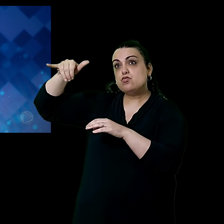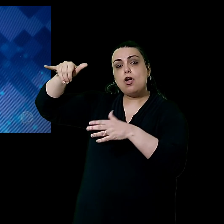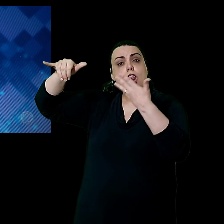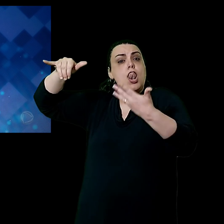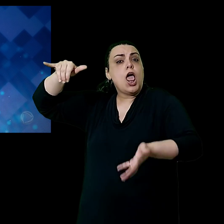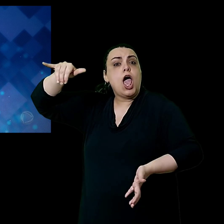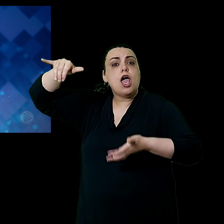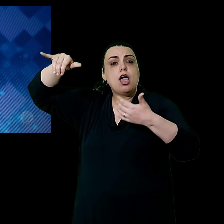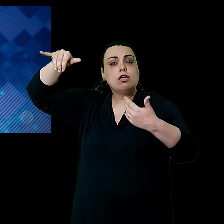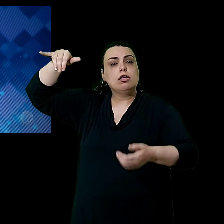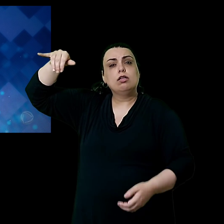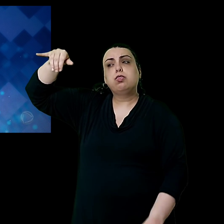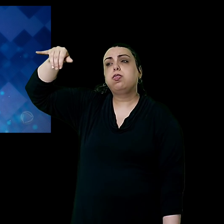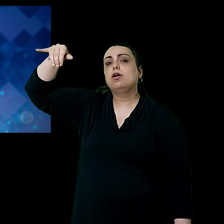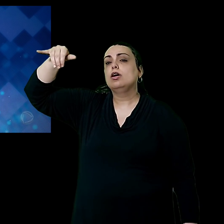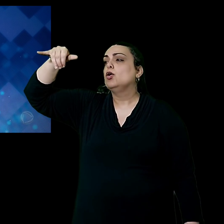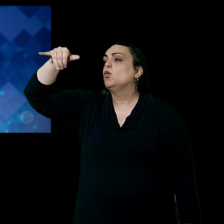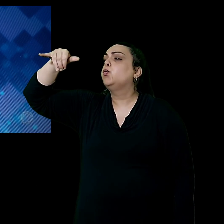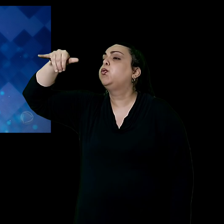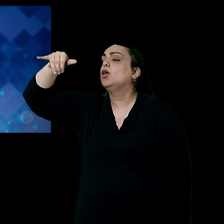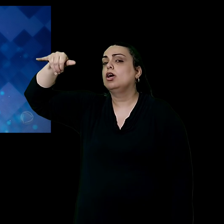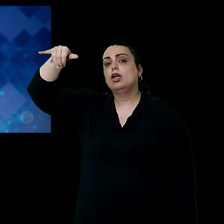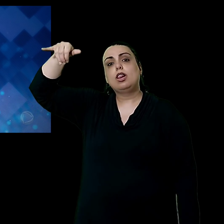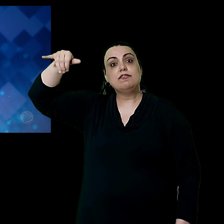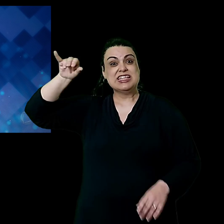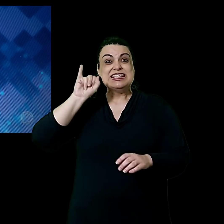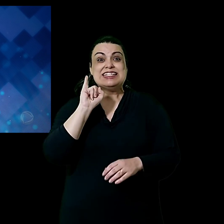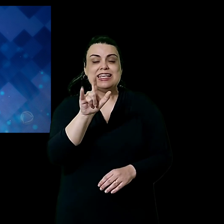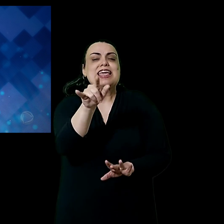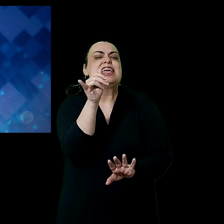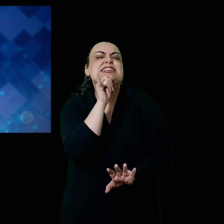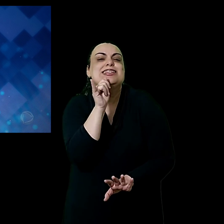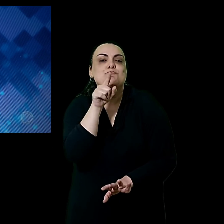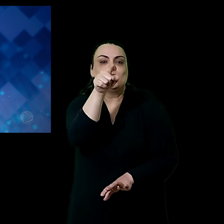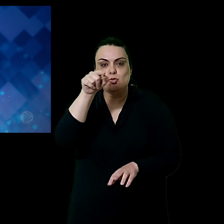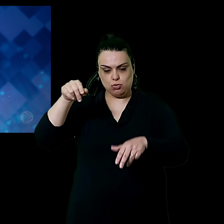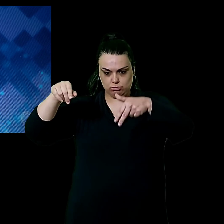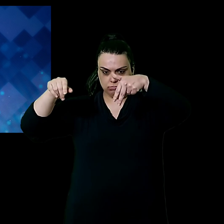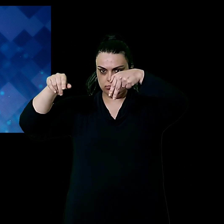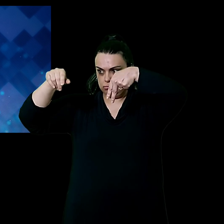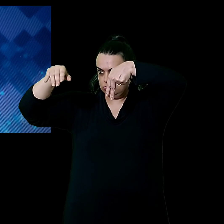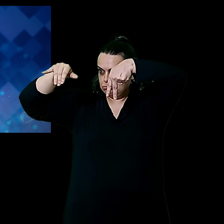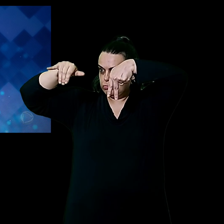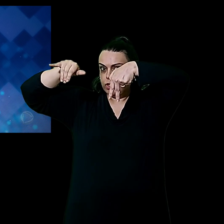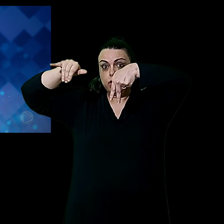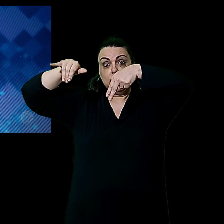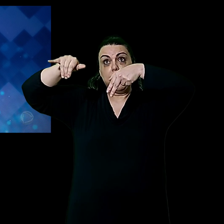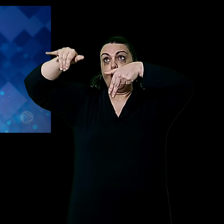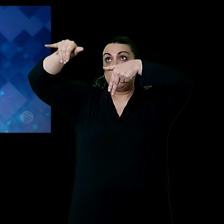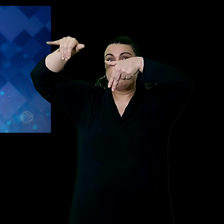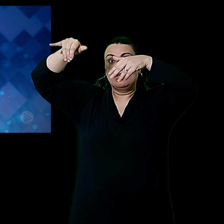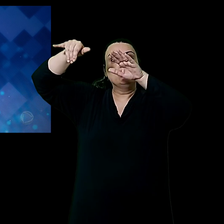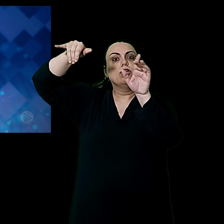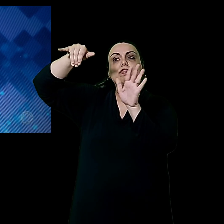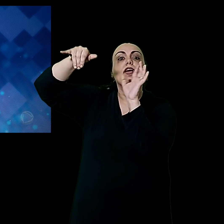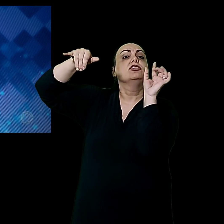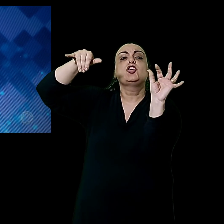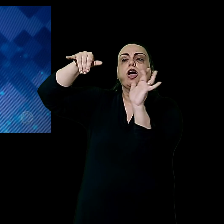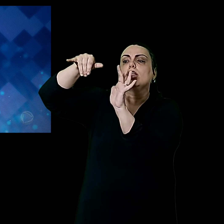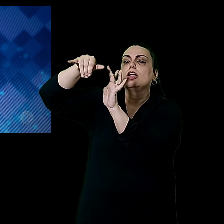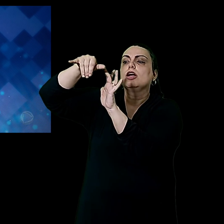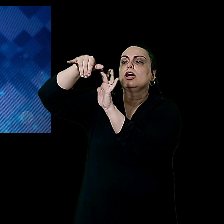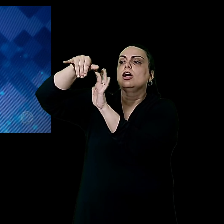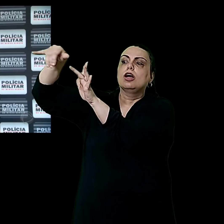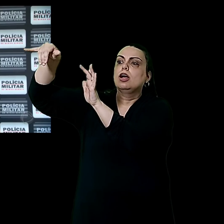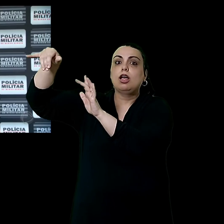que o ar. Se você tivesse condição de ficar do lado do avião no ar, se você empurrasse o avião, você tirava ele da